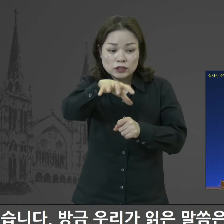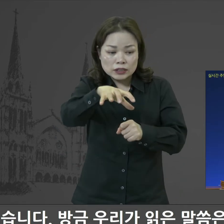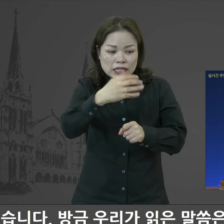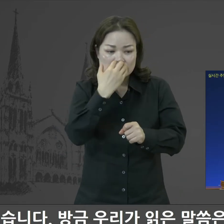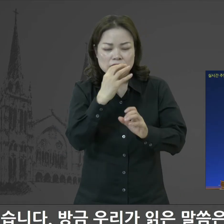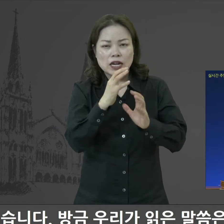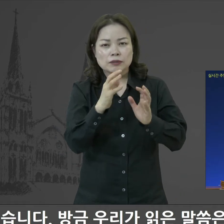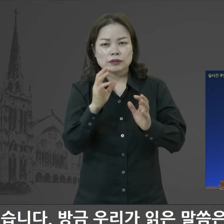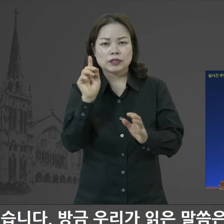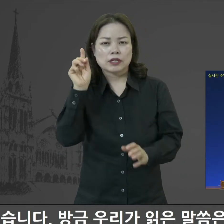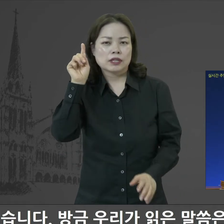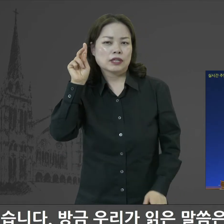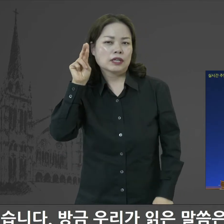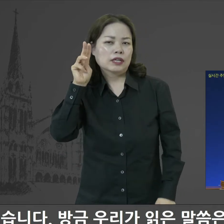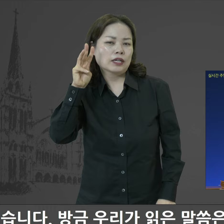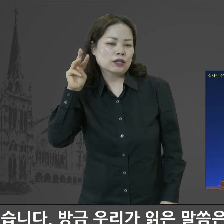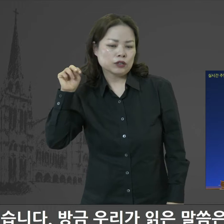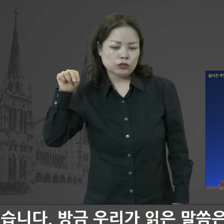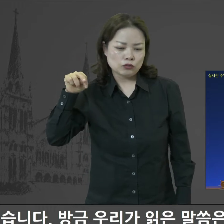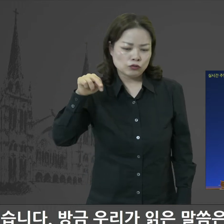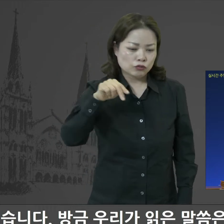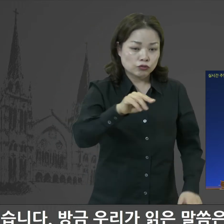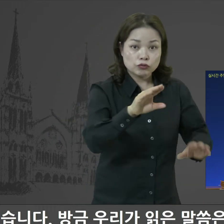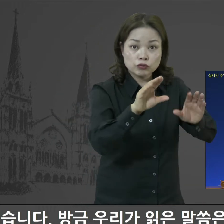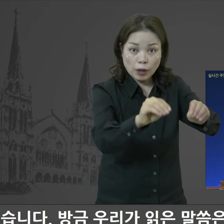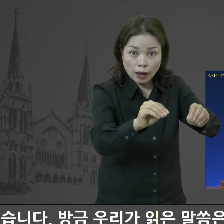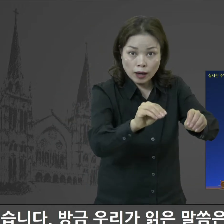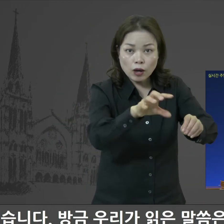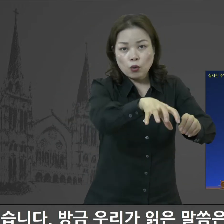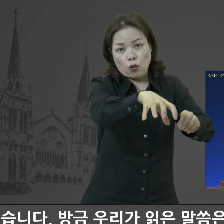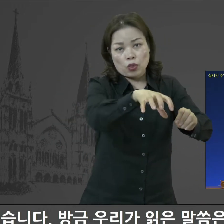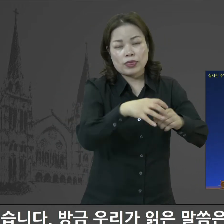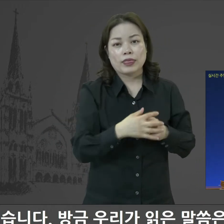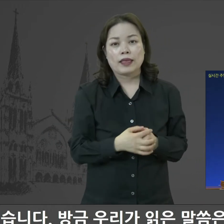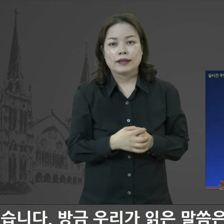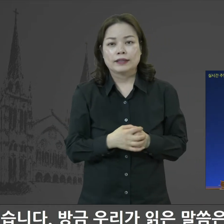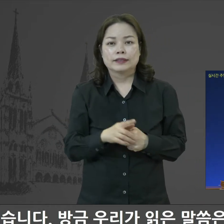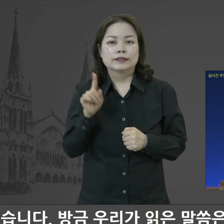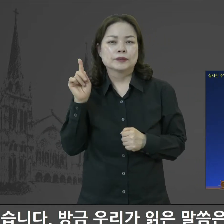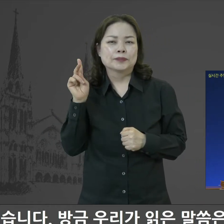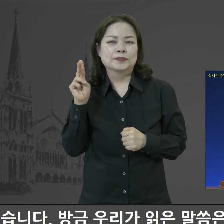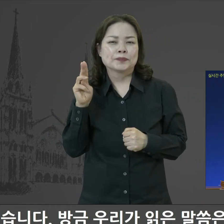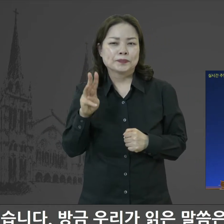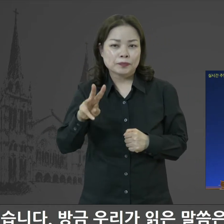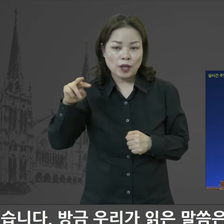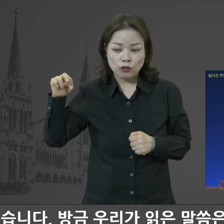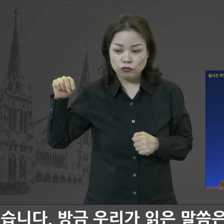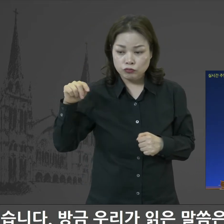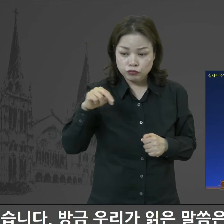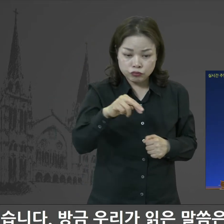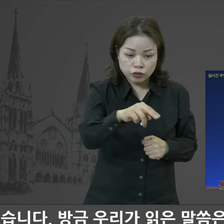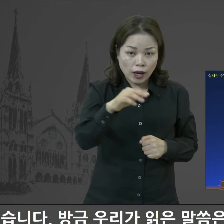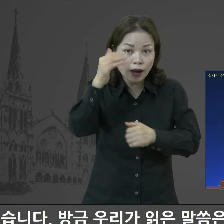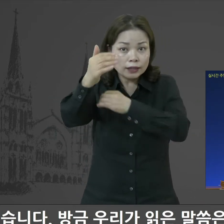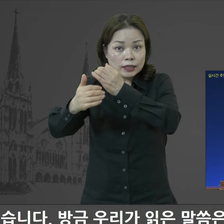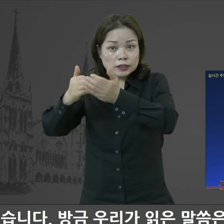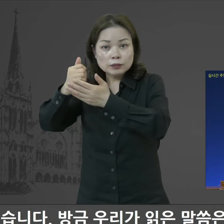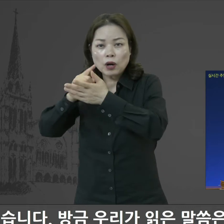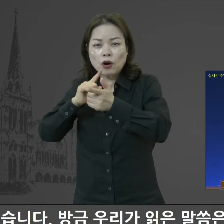백성들이 3일 길을 간 후에 멈춘 곳이었습니다. 그러면 3일 길을 가는 동안 여러분,